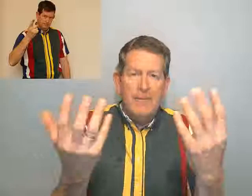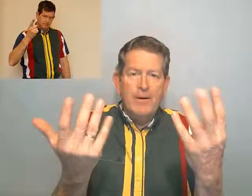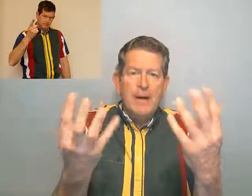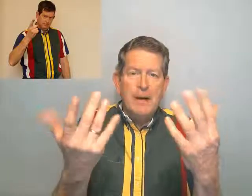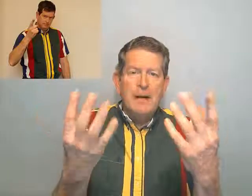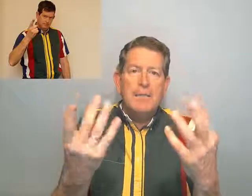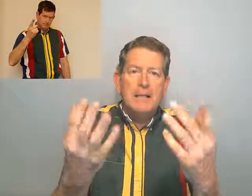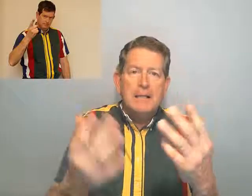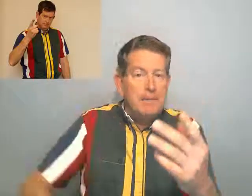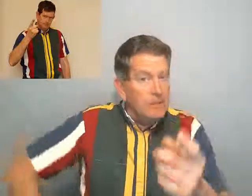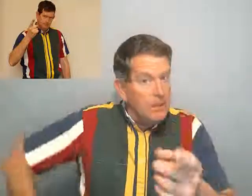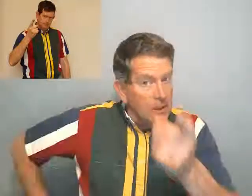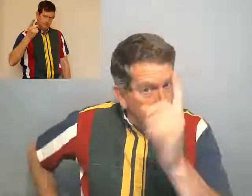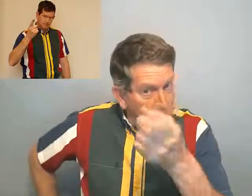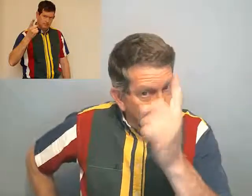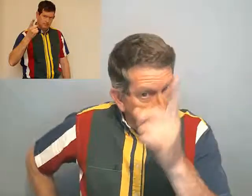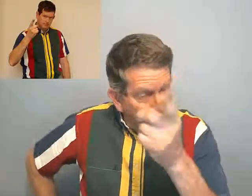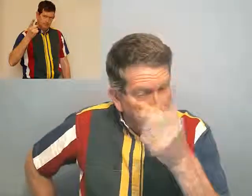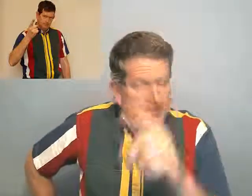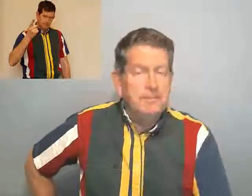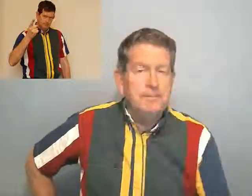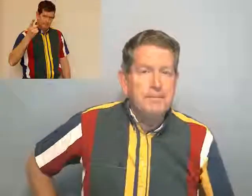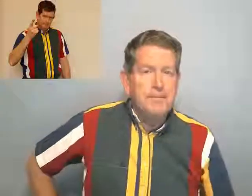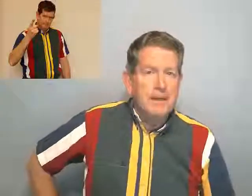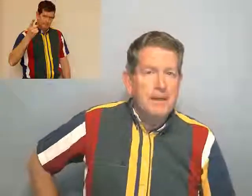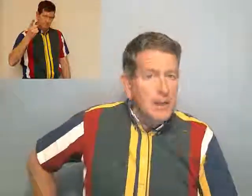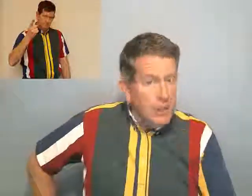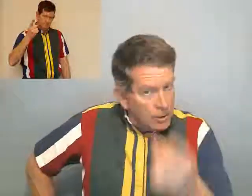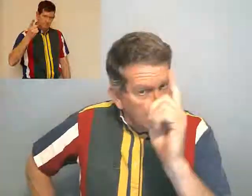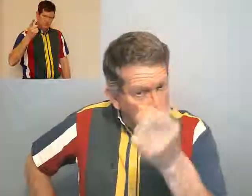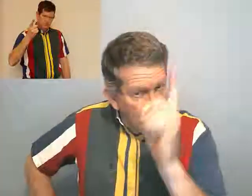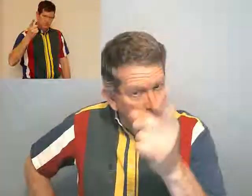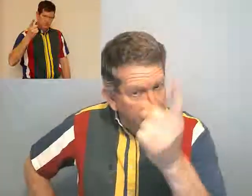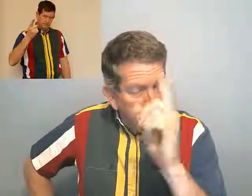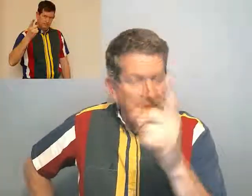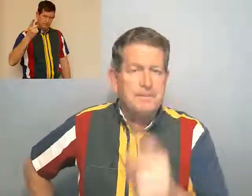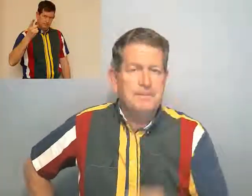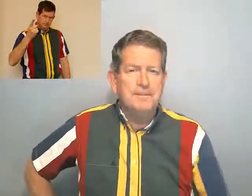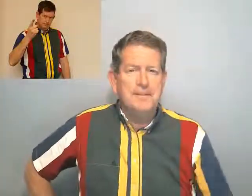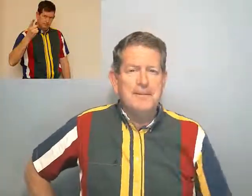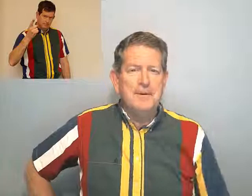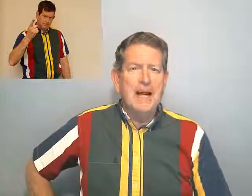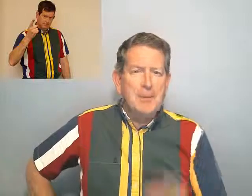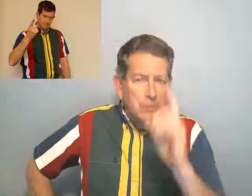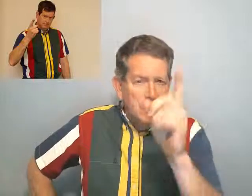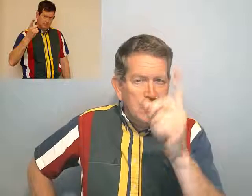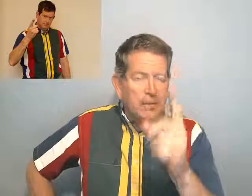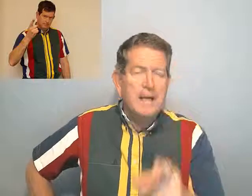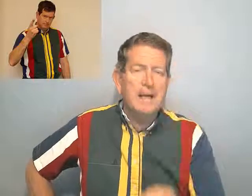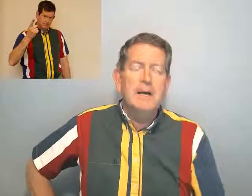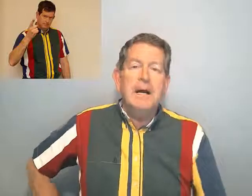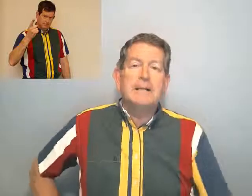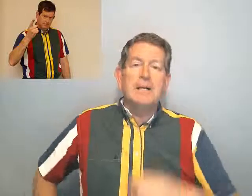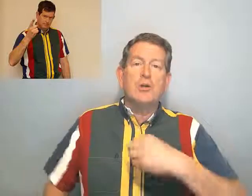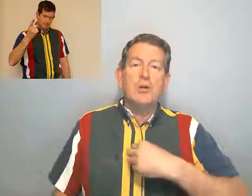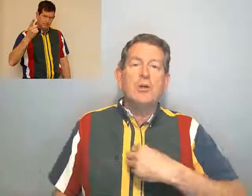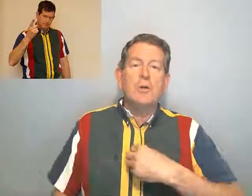les mains, répétez. Tu devrais. Tu devrais. Voilà, tu devrais. Et c'est je